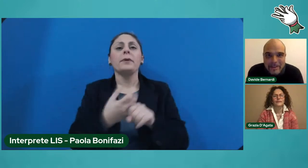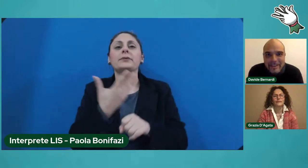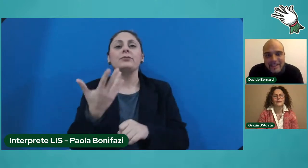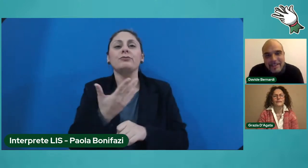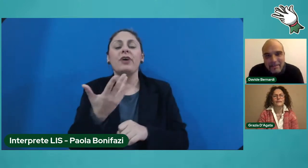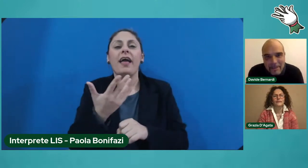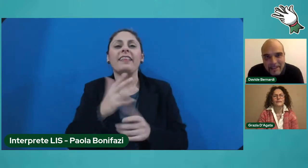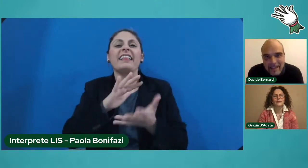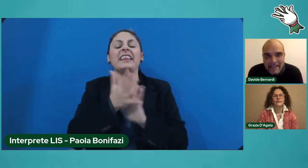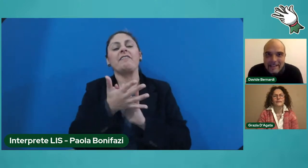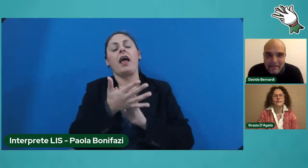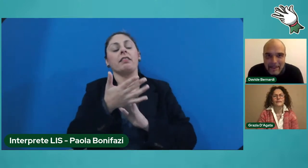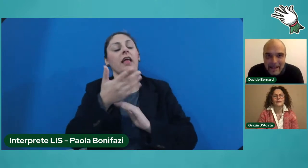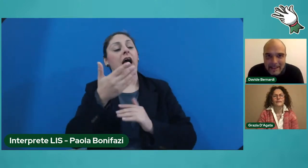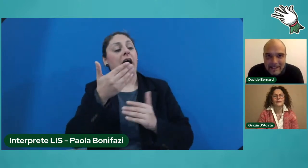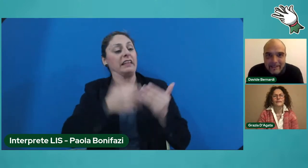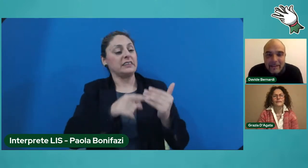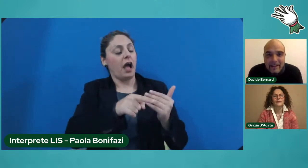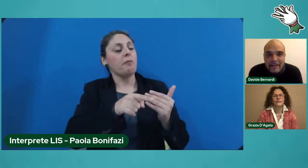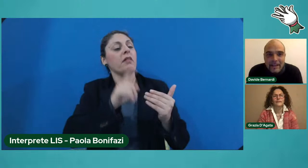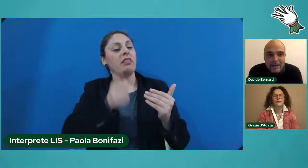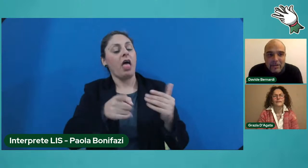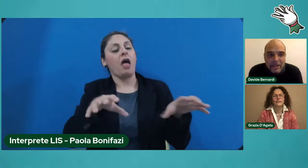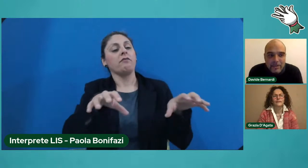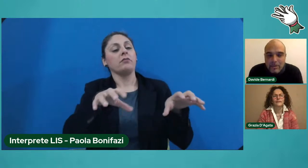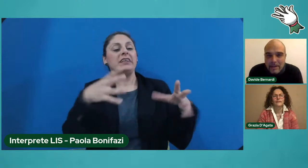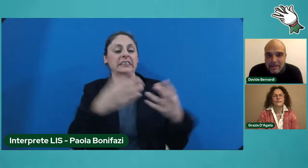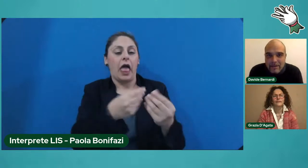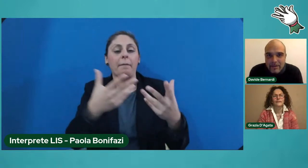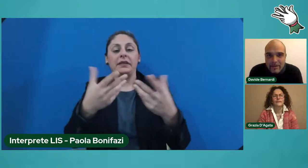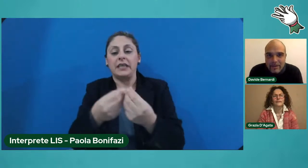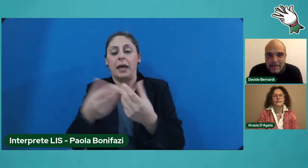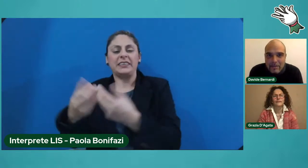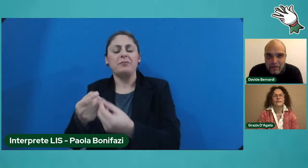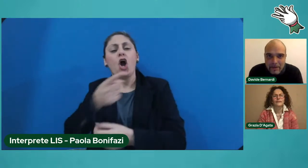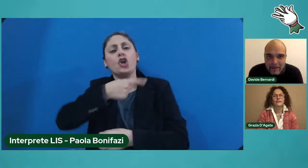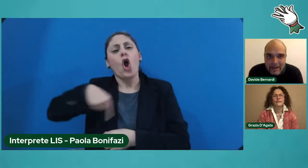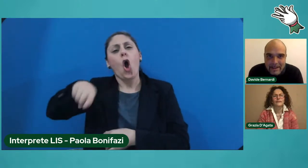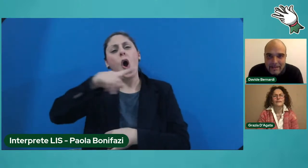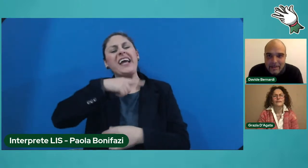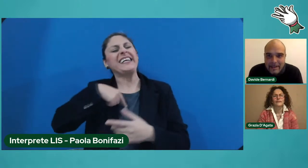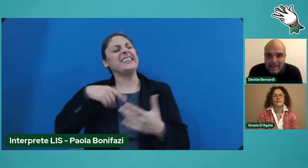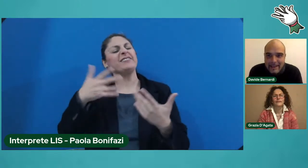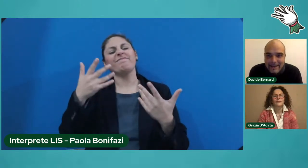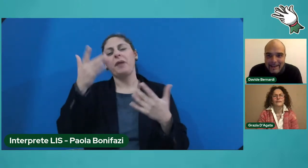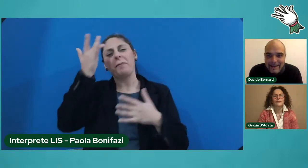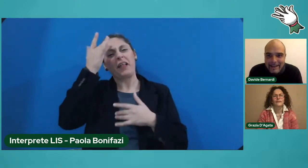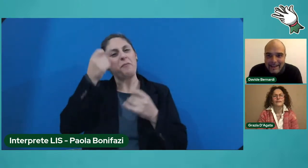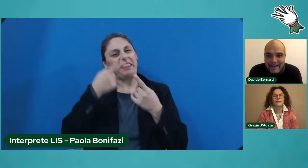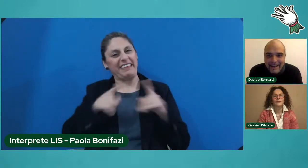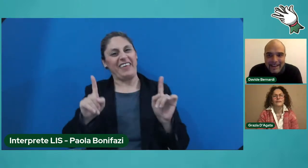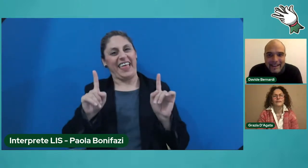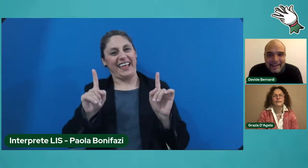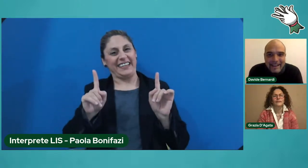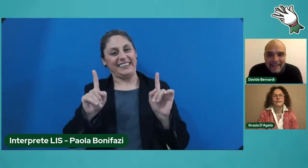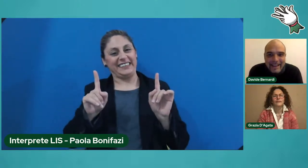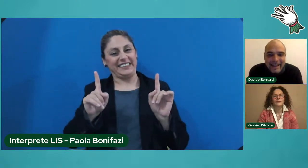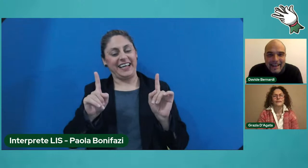di disabilità insieme agli altri. Noi su questo siamo un po' diversi perché